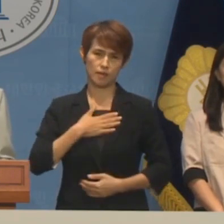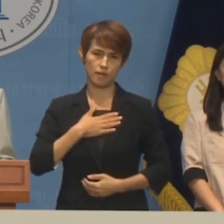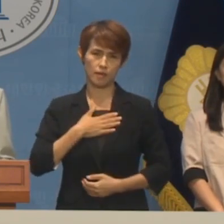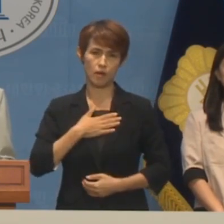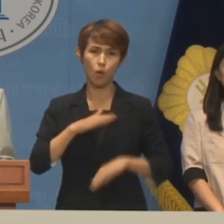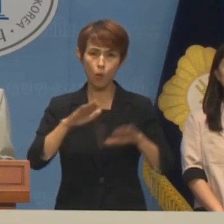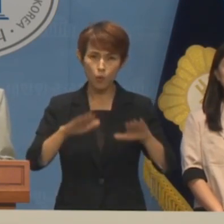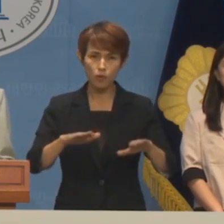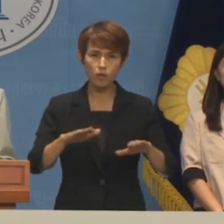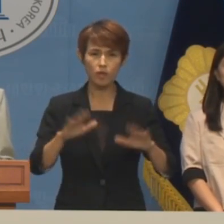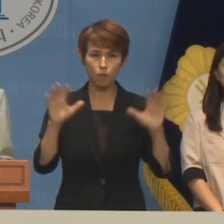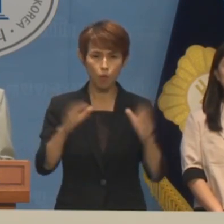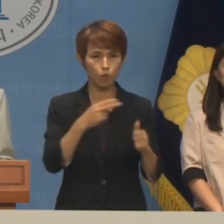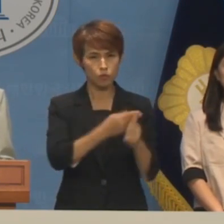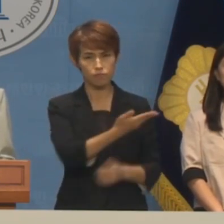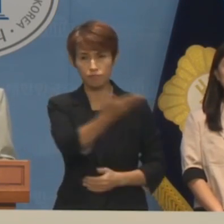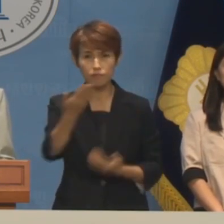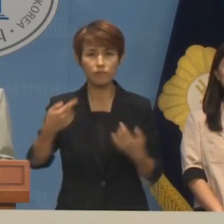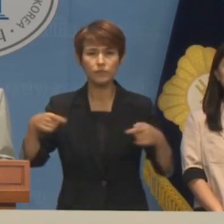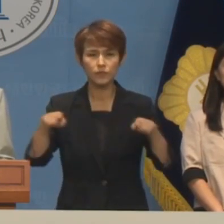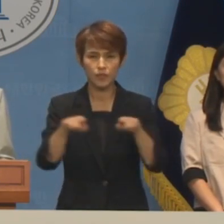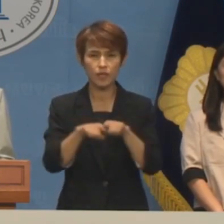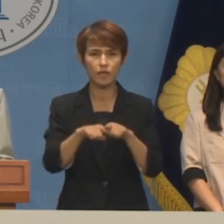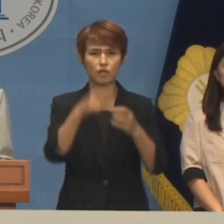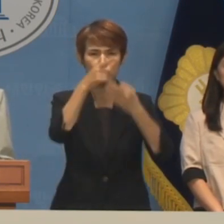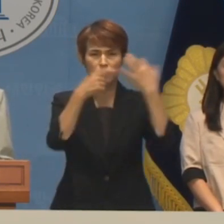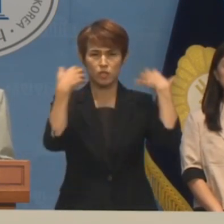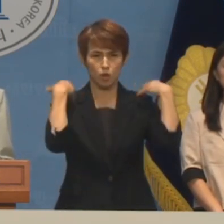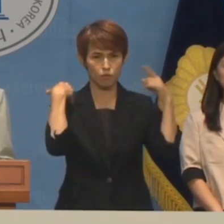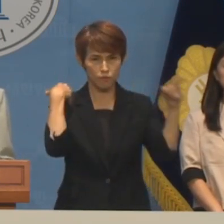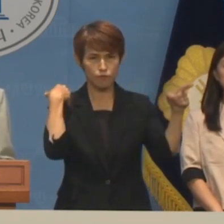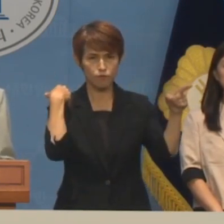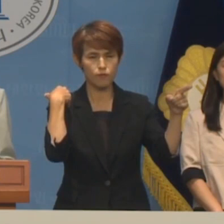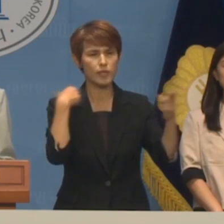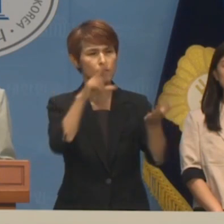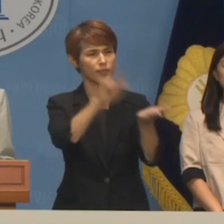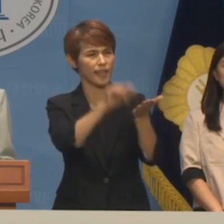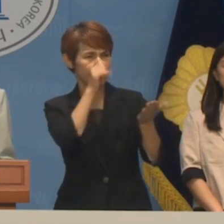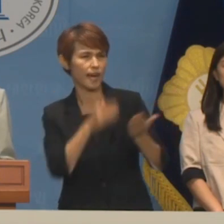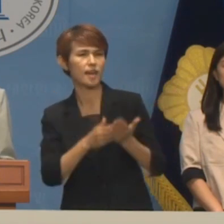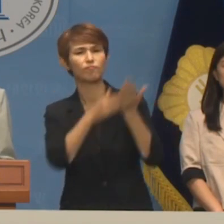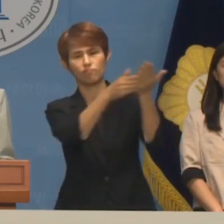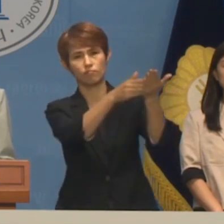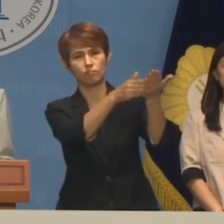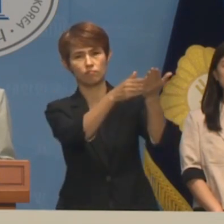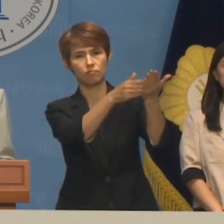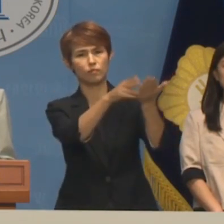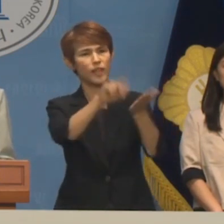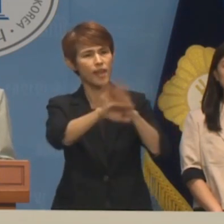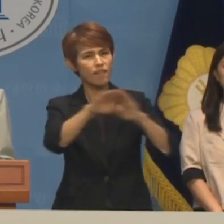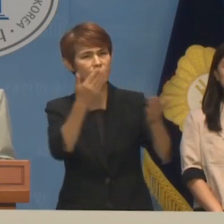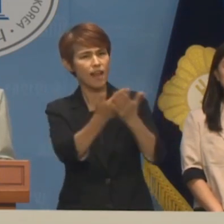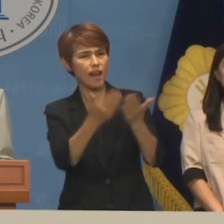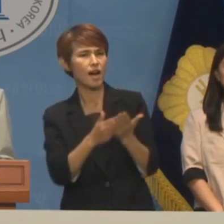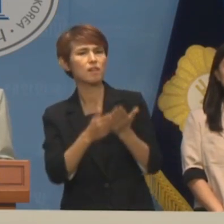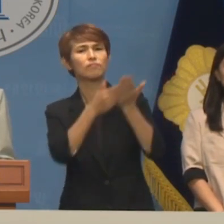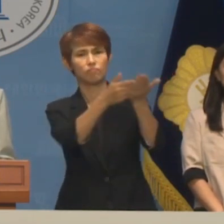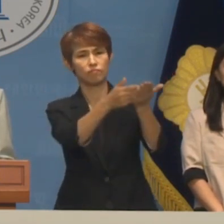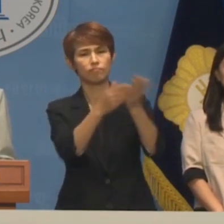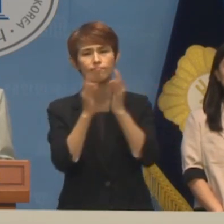어렵게 모이신 교수님들과 함께 윤석열 정부에 적극적으로 문제를 제기하고 해결 방법을